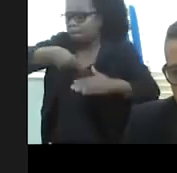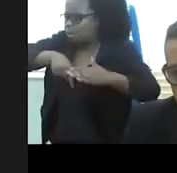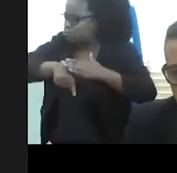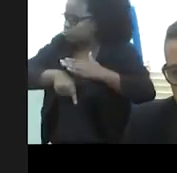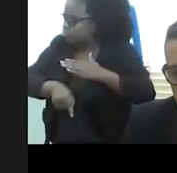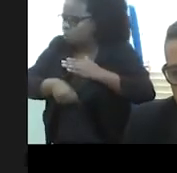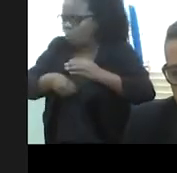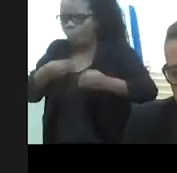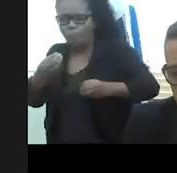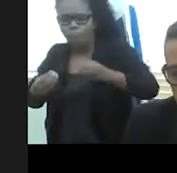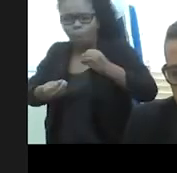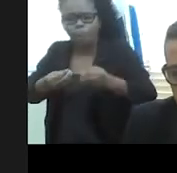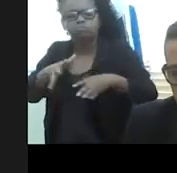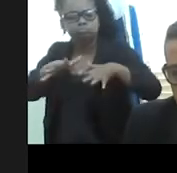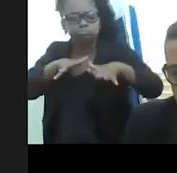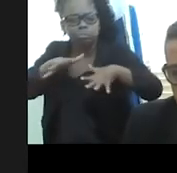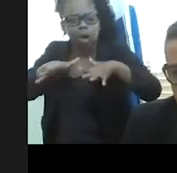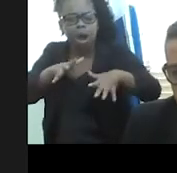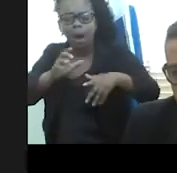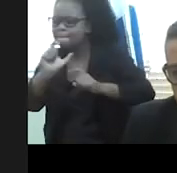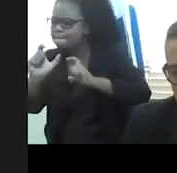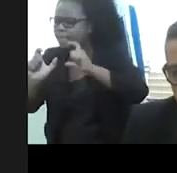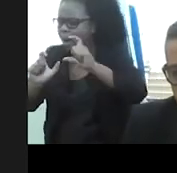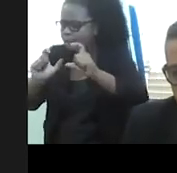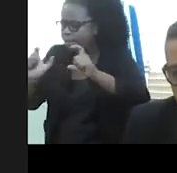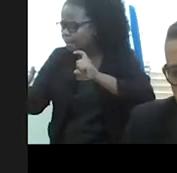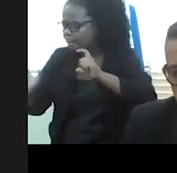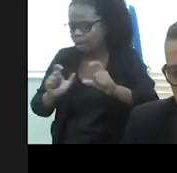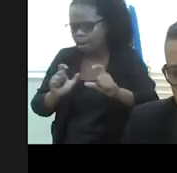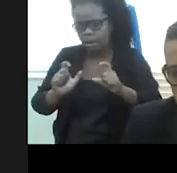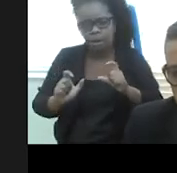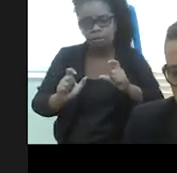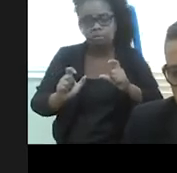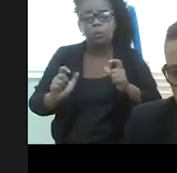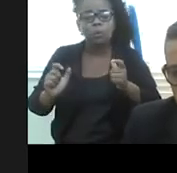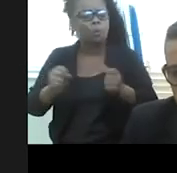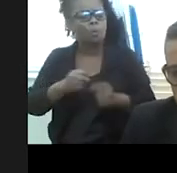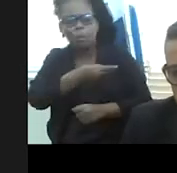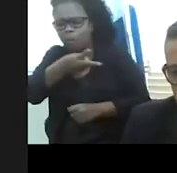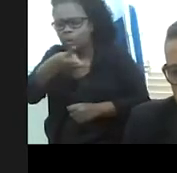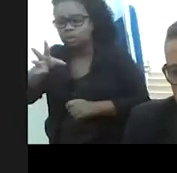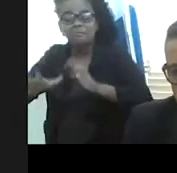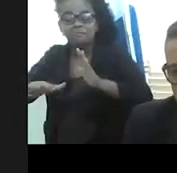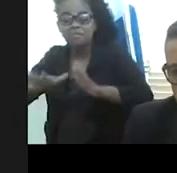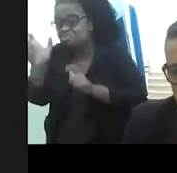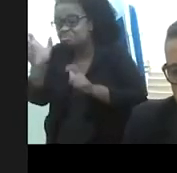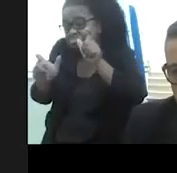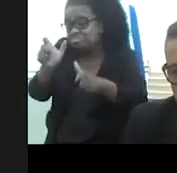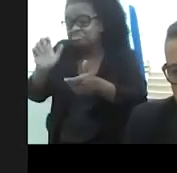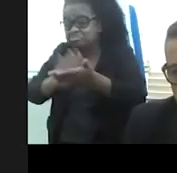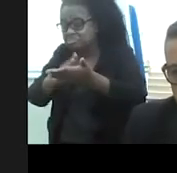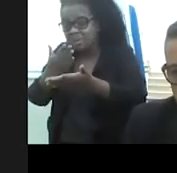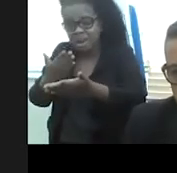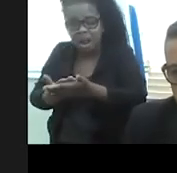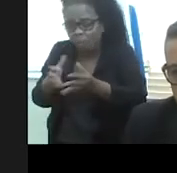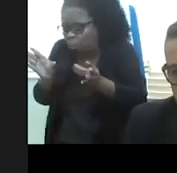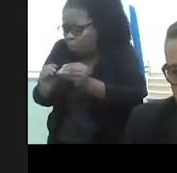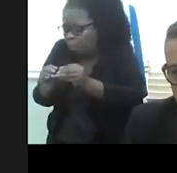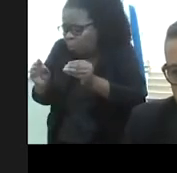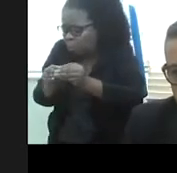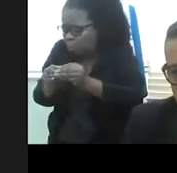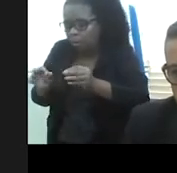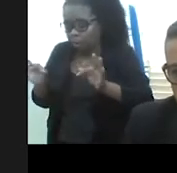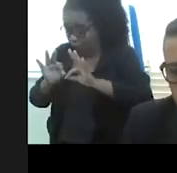e realmente as palavras. Muitos intérpretes, muitas das vezes, resume muito a frase em